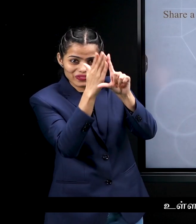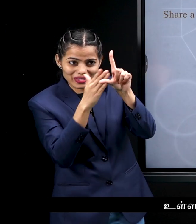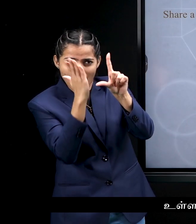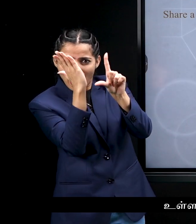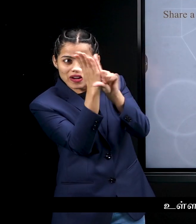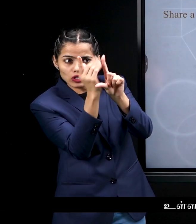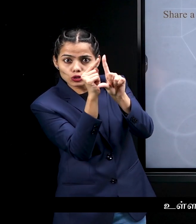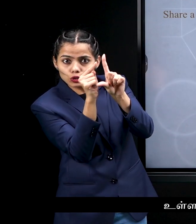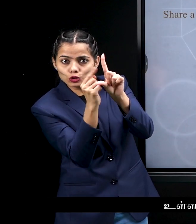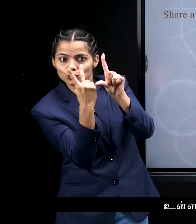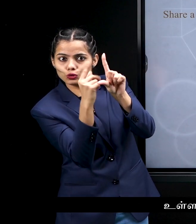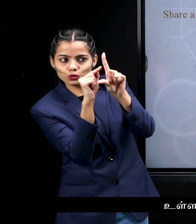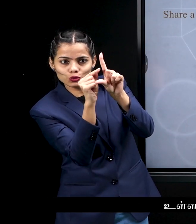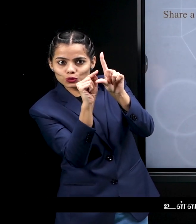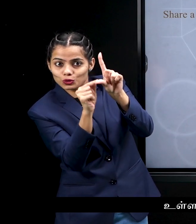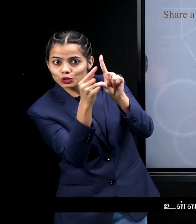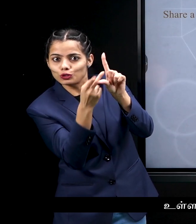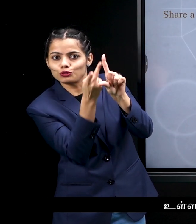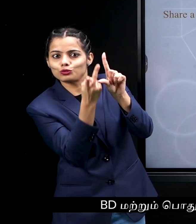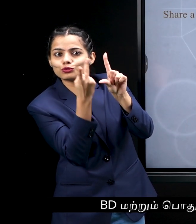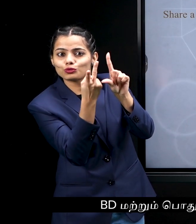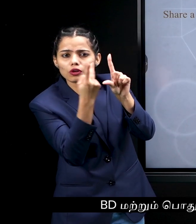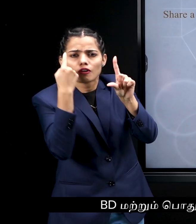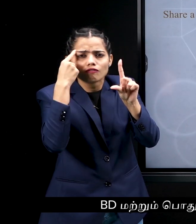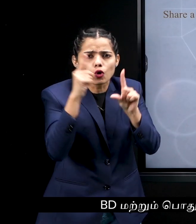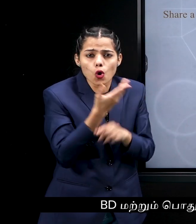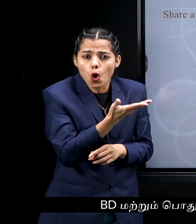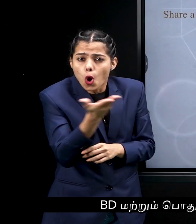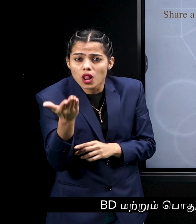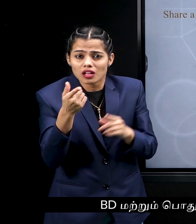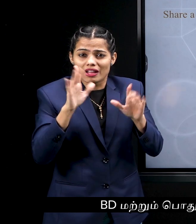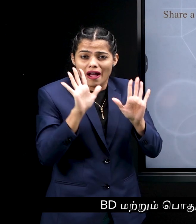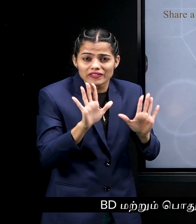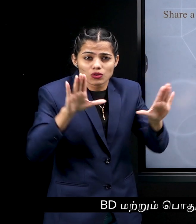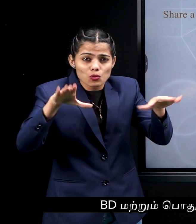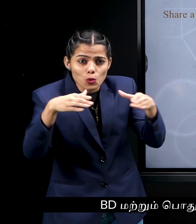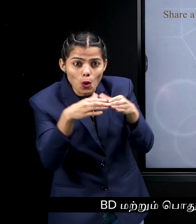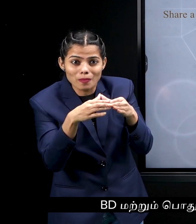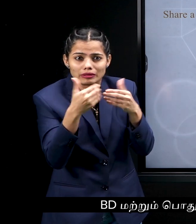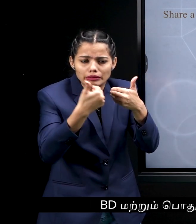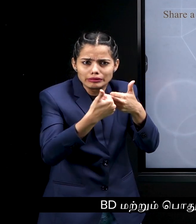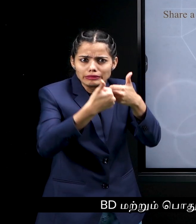பொதுவான பக்க BD மற்றும் பொதுவான உச்சியில் B ஆகியவற்றைக் கொண்டுள்ளன.